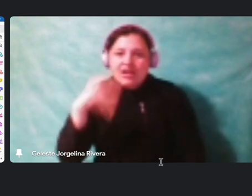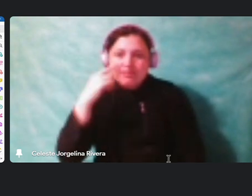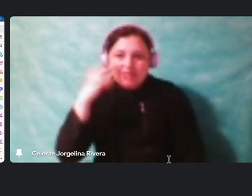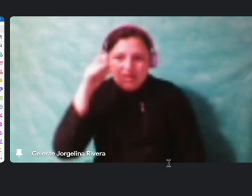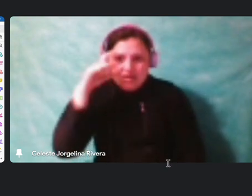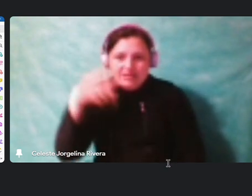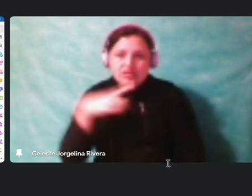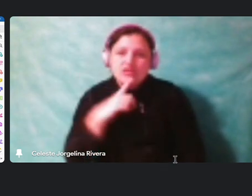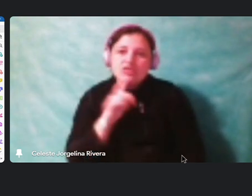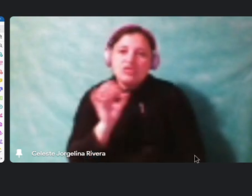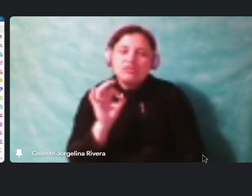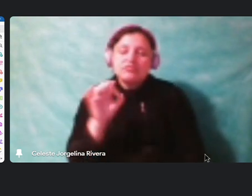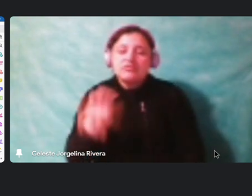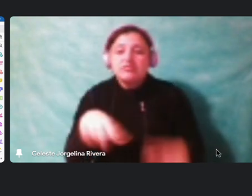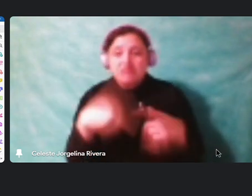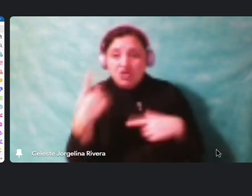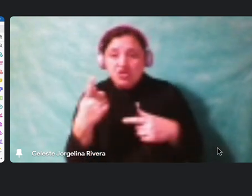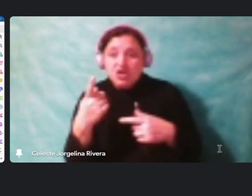¿sí?